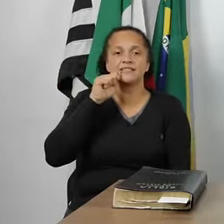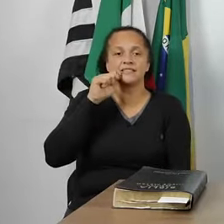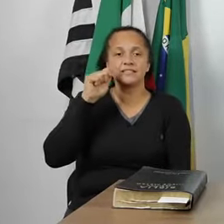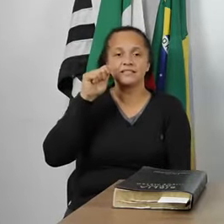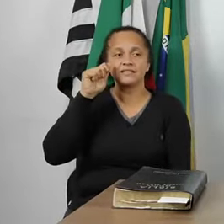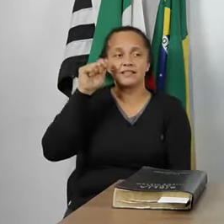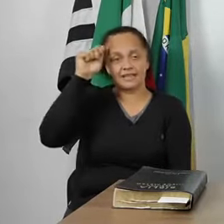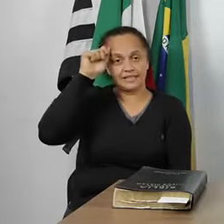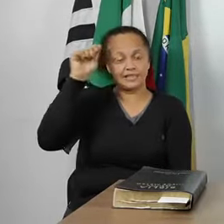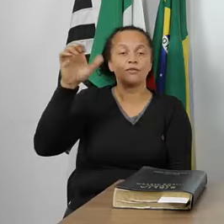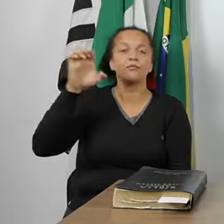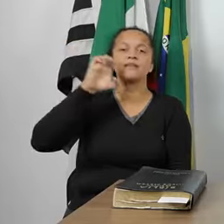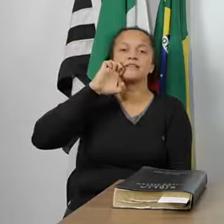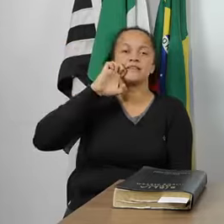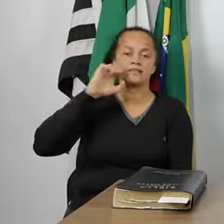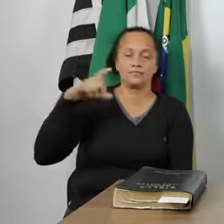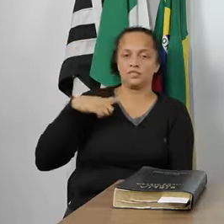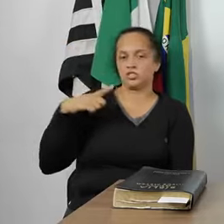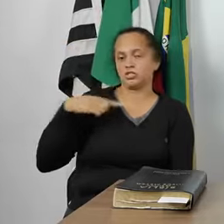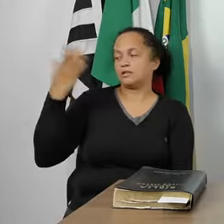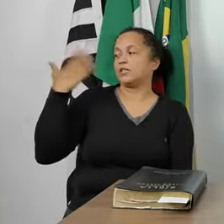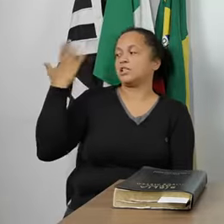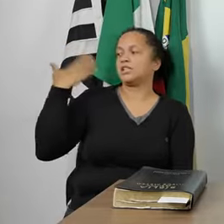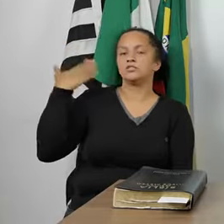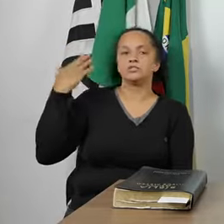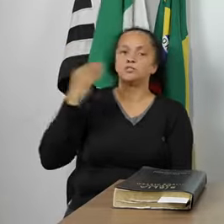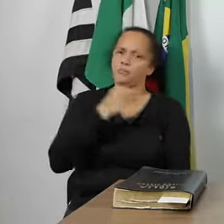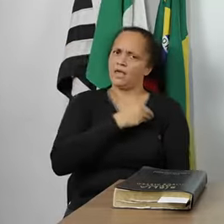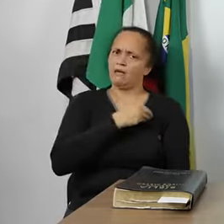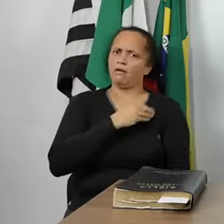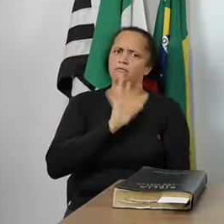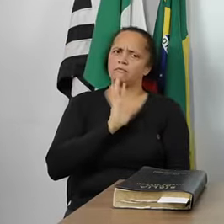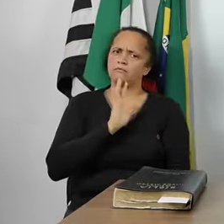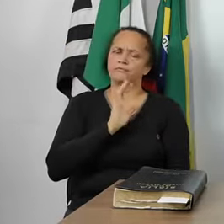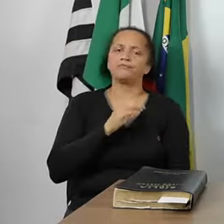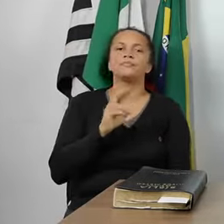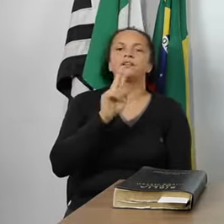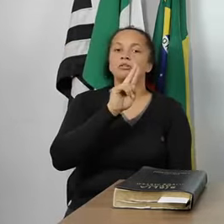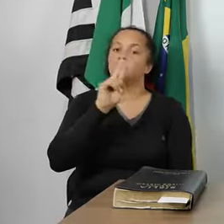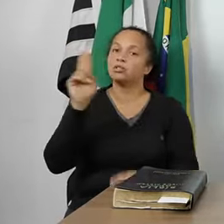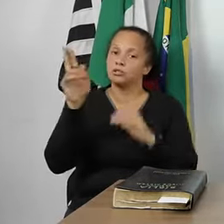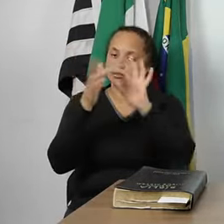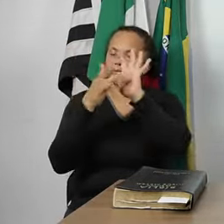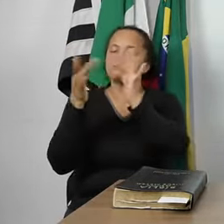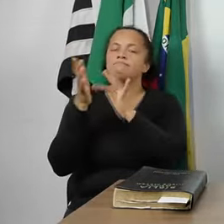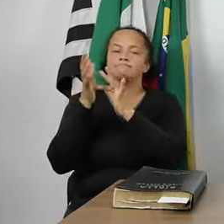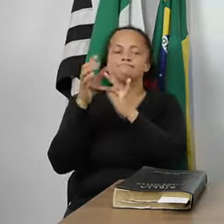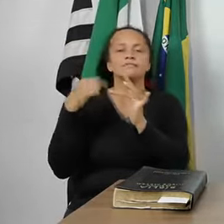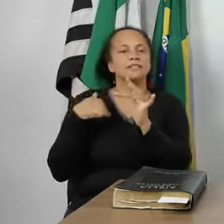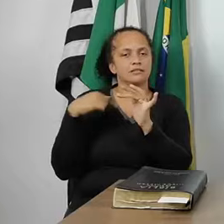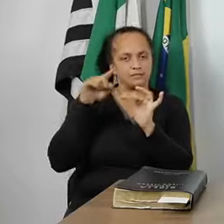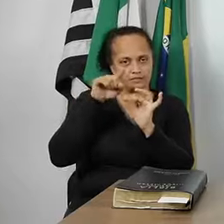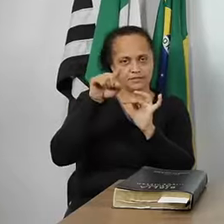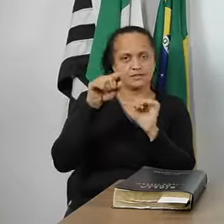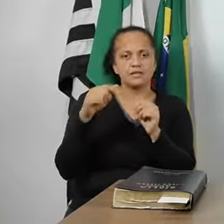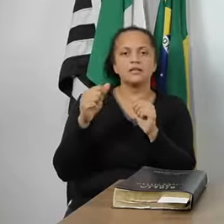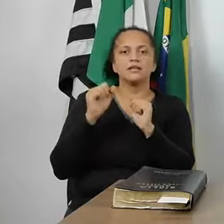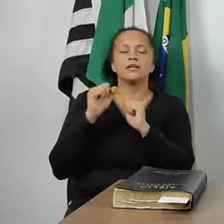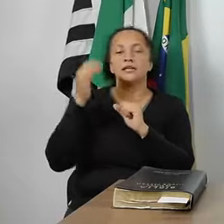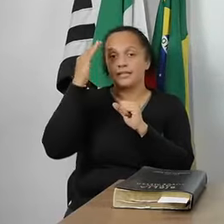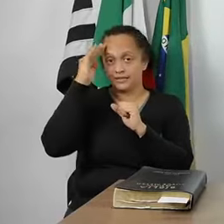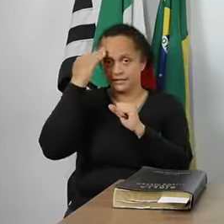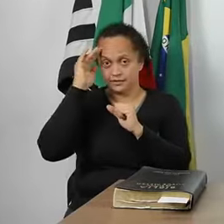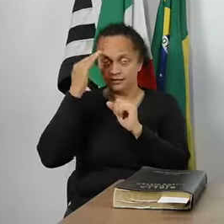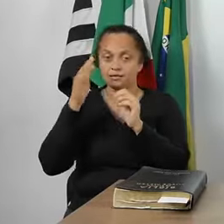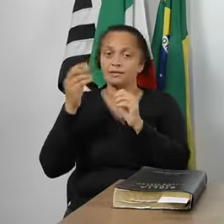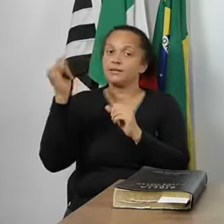antes da desobediência. Então, em nome de Jesus Cristo, que eu e você venhamos entender a importância da oração.